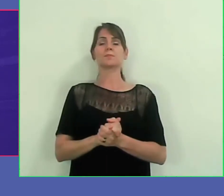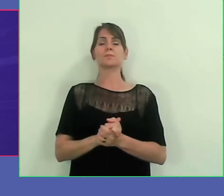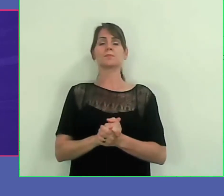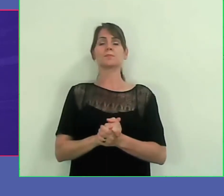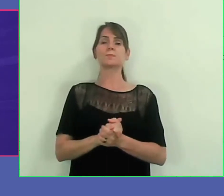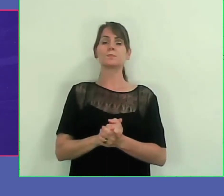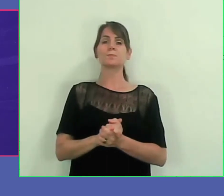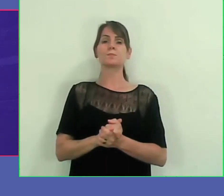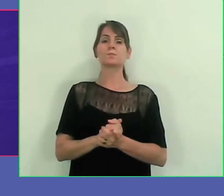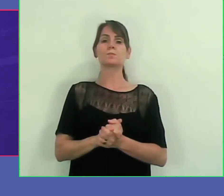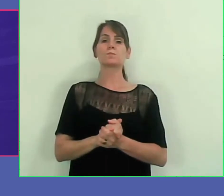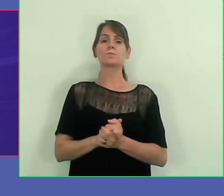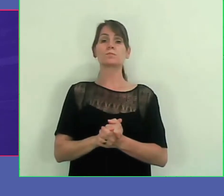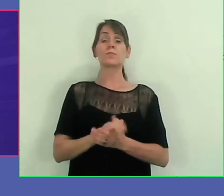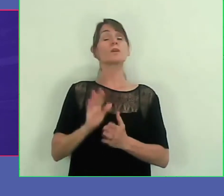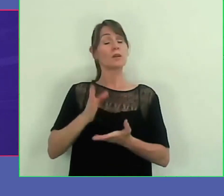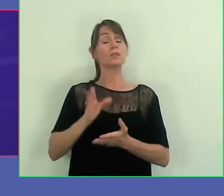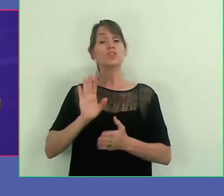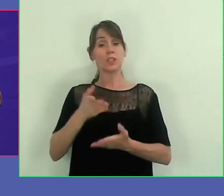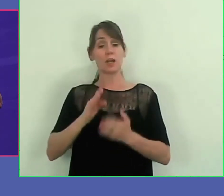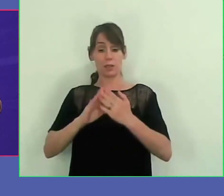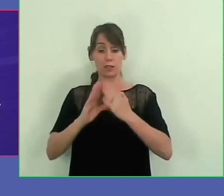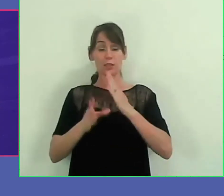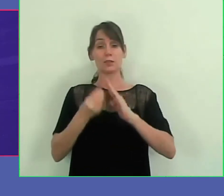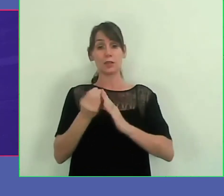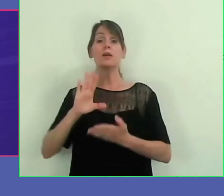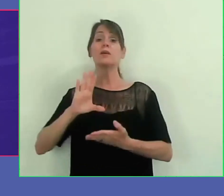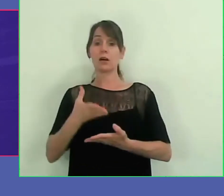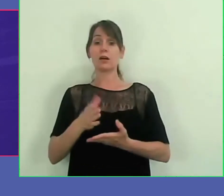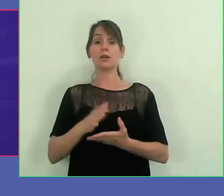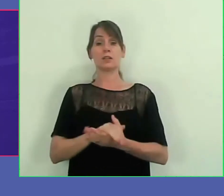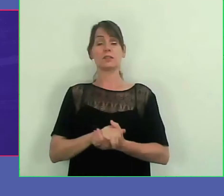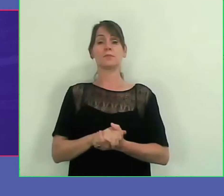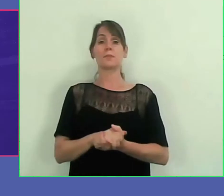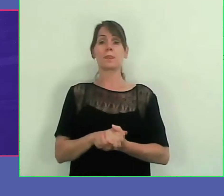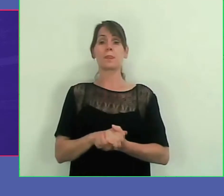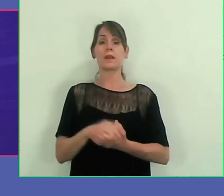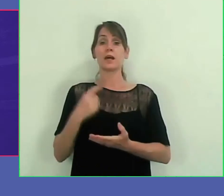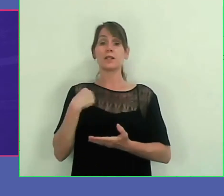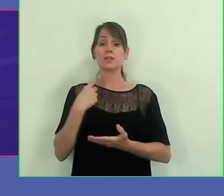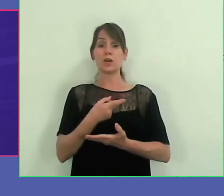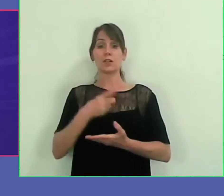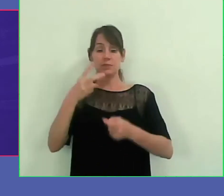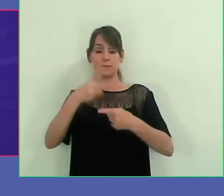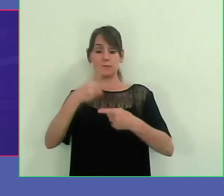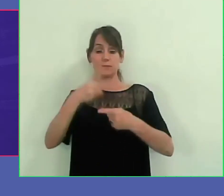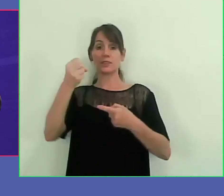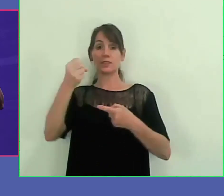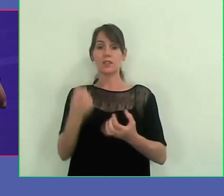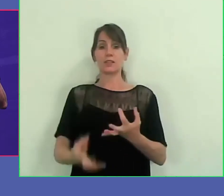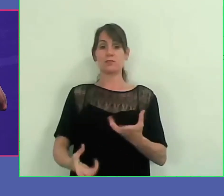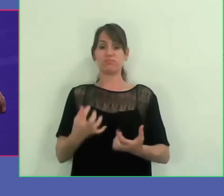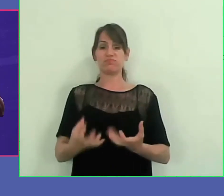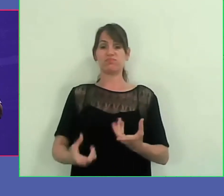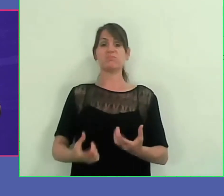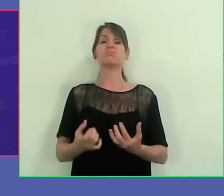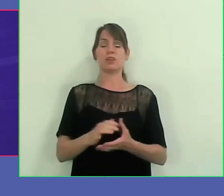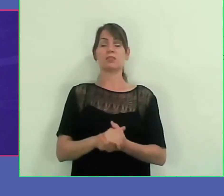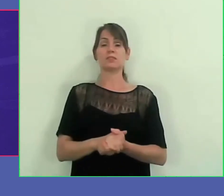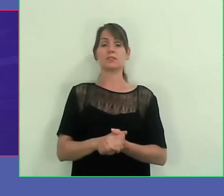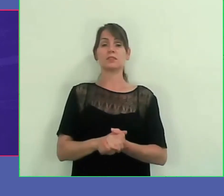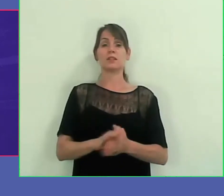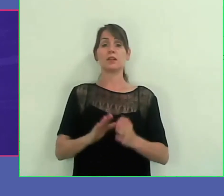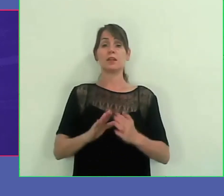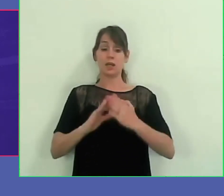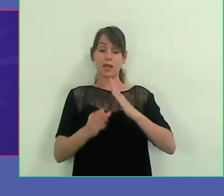está acontecendo. E nós vamos derrotar, a porta dos Hades. E mais do que isso, irmãos, a igreja também é o